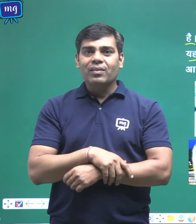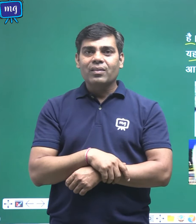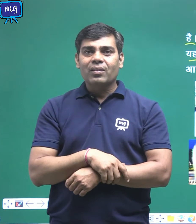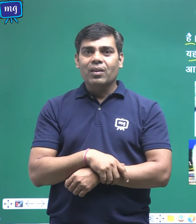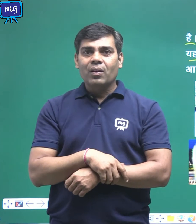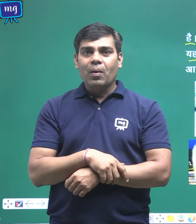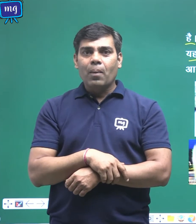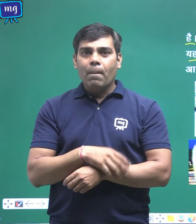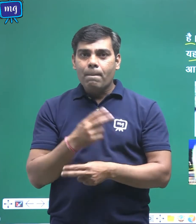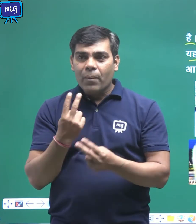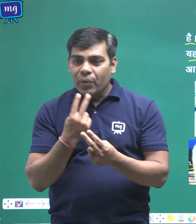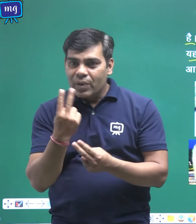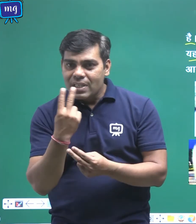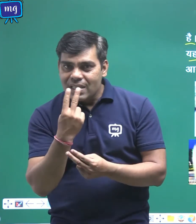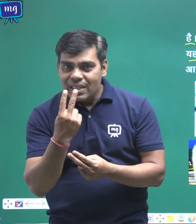पर्यटकों का